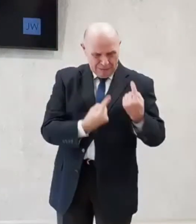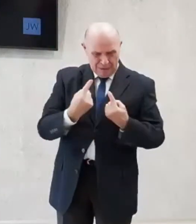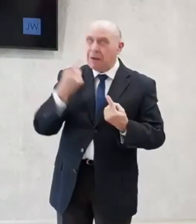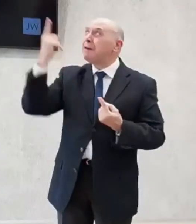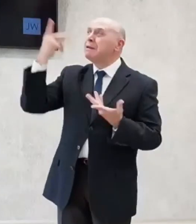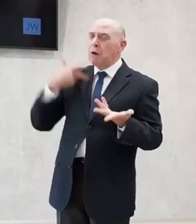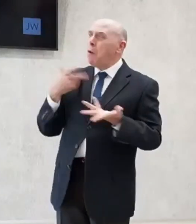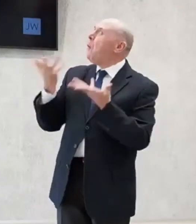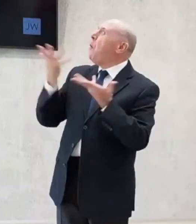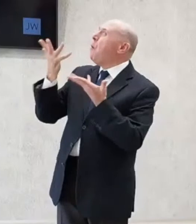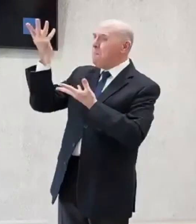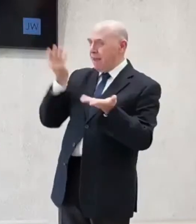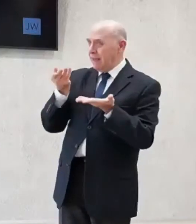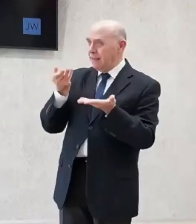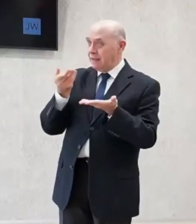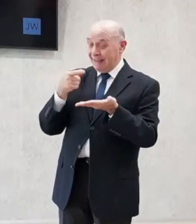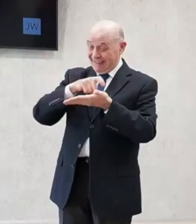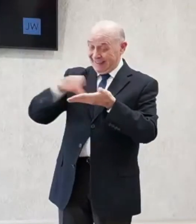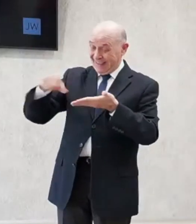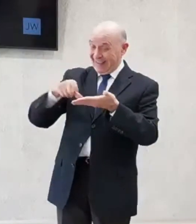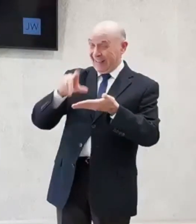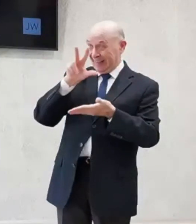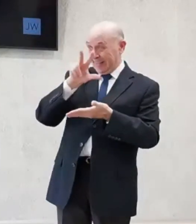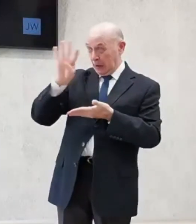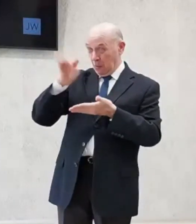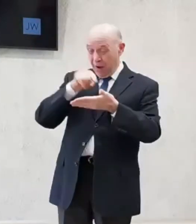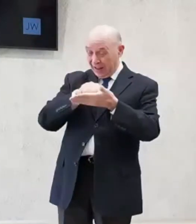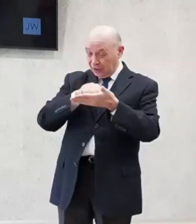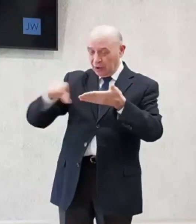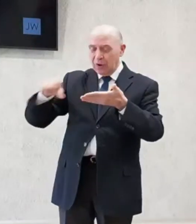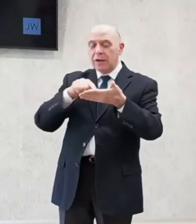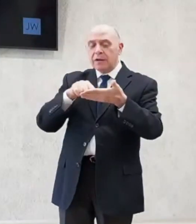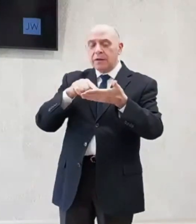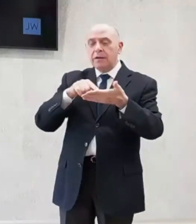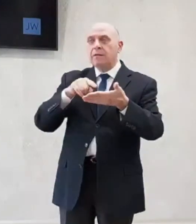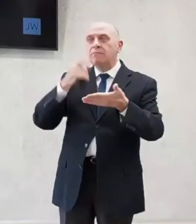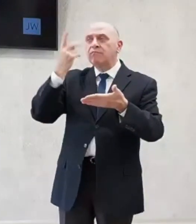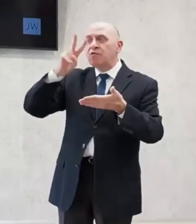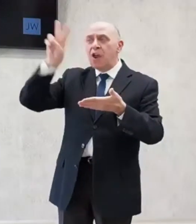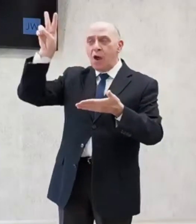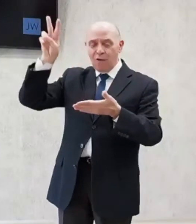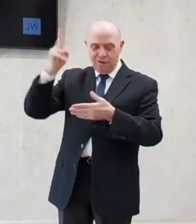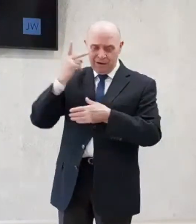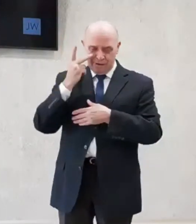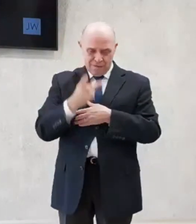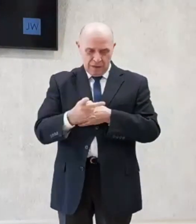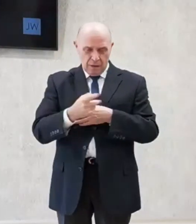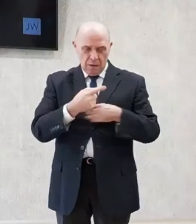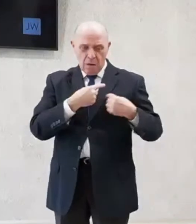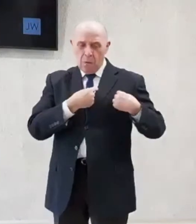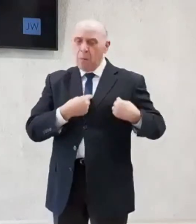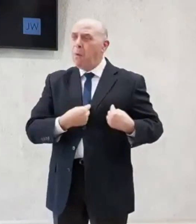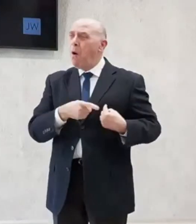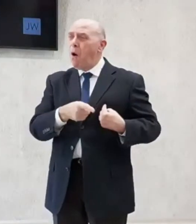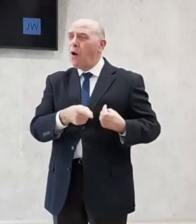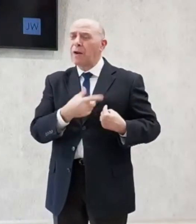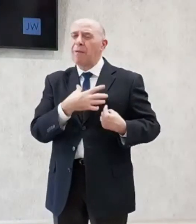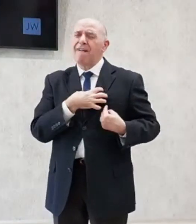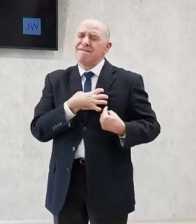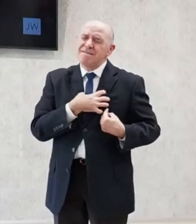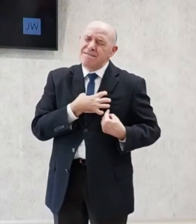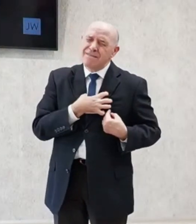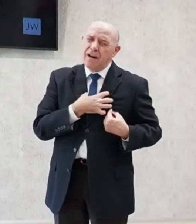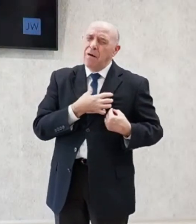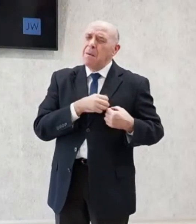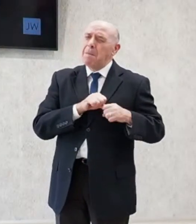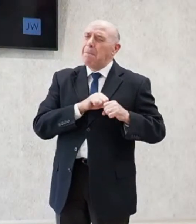nel versetto detto Geova è vicino a quelli che hanno il cuore affranto salva quelli